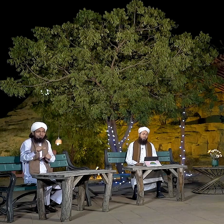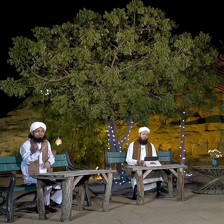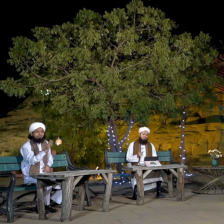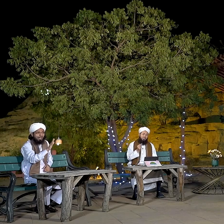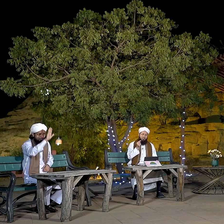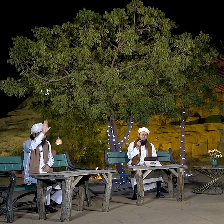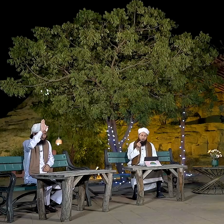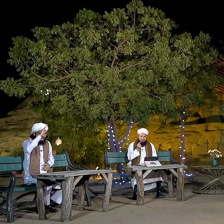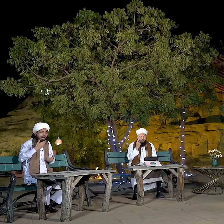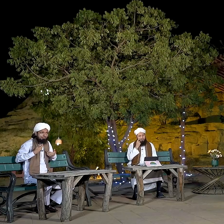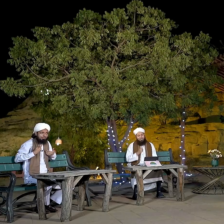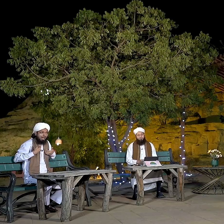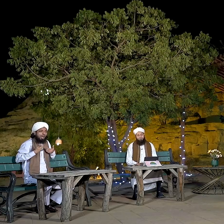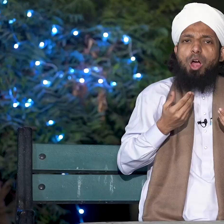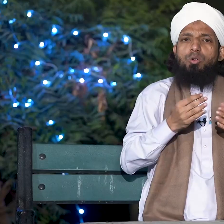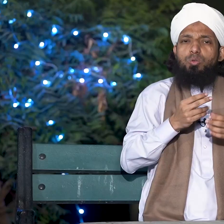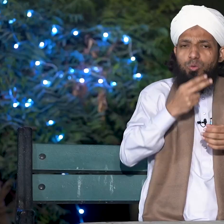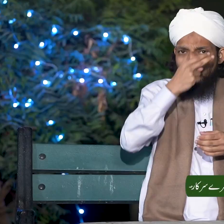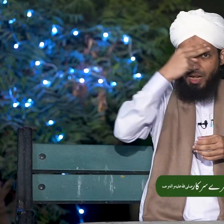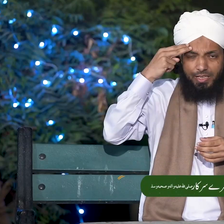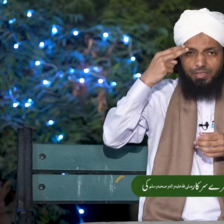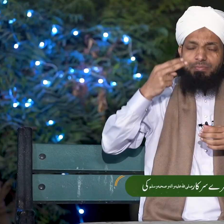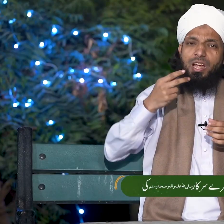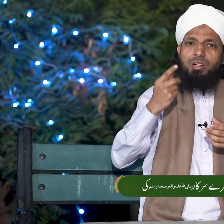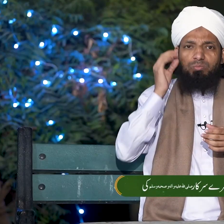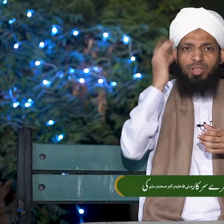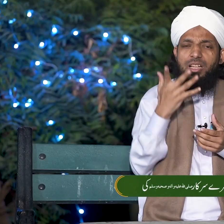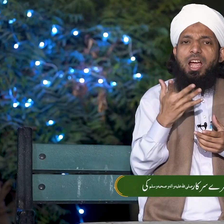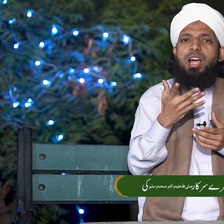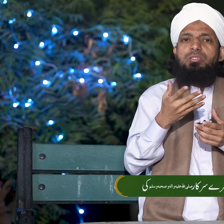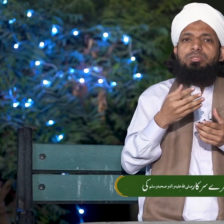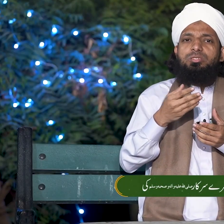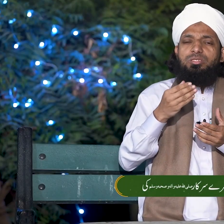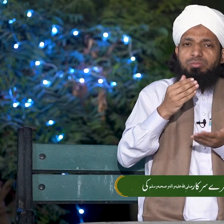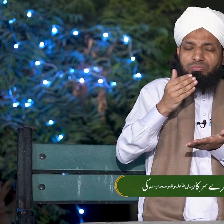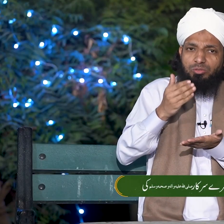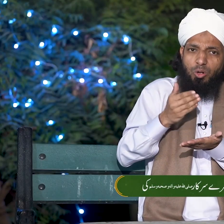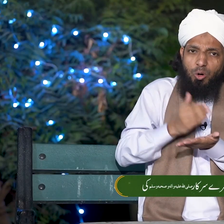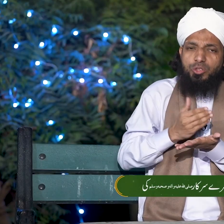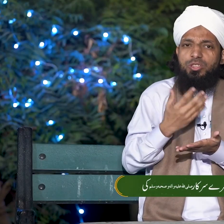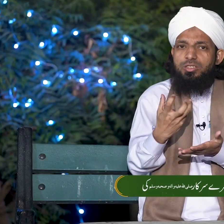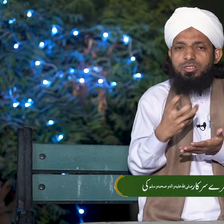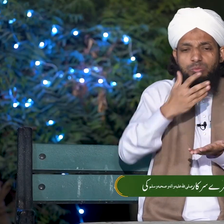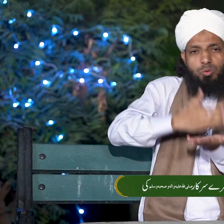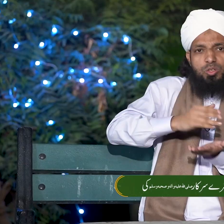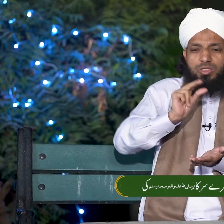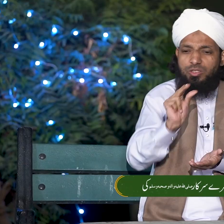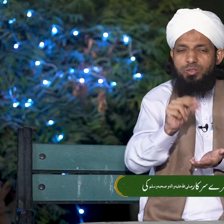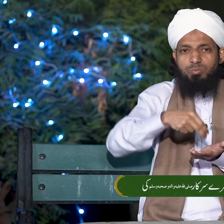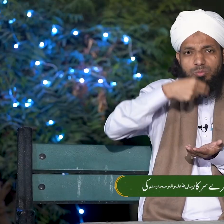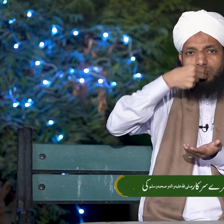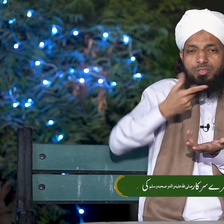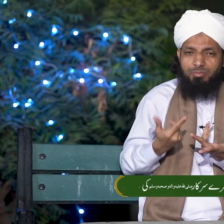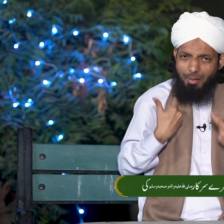تو قریش کی ایک عورت کا بیٹا ہوں جو خشک گوشت کی بوٹیاں کھایا کرتی تھی۔ اللہ اکبر،